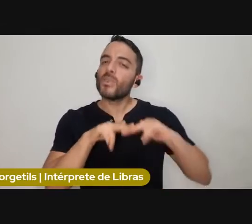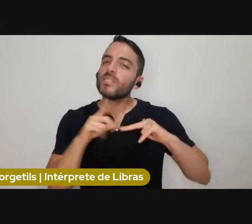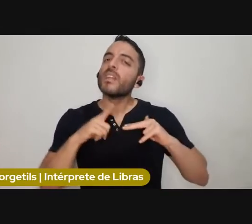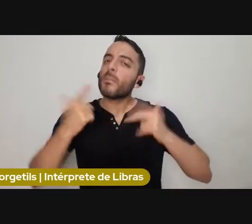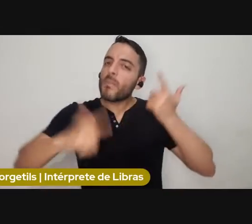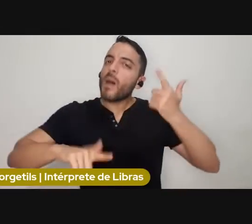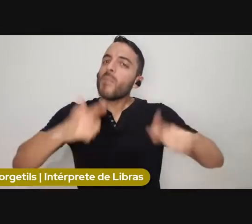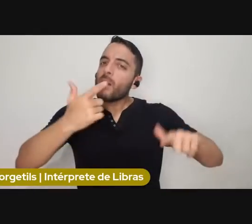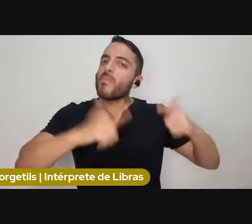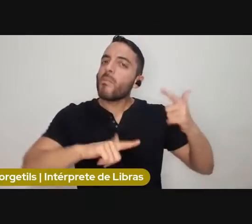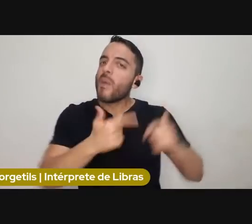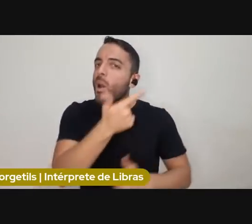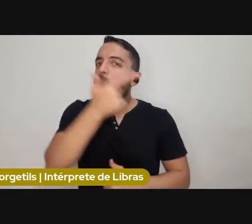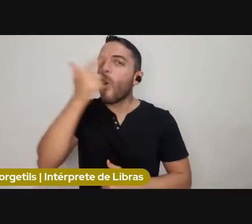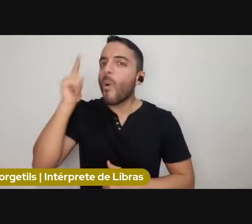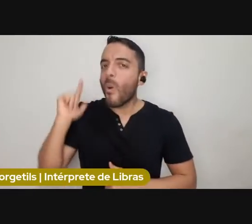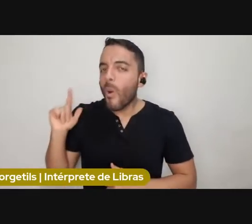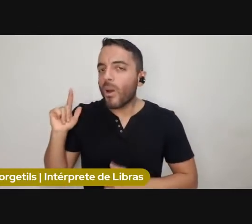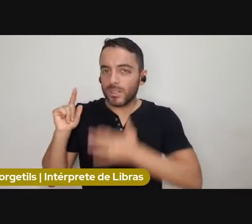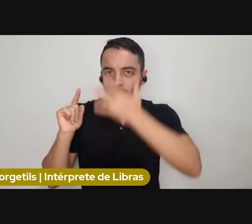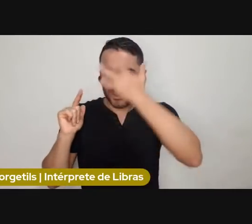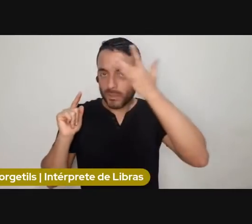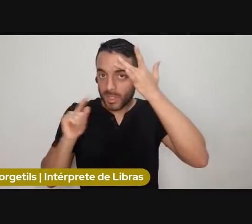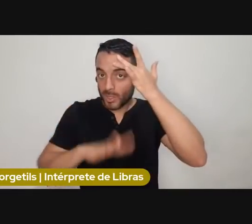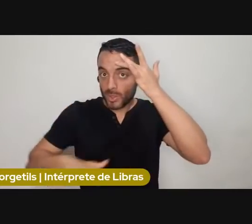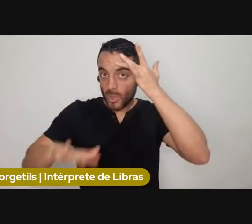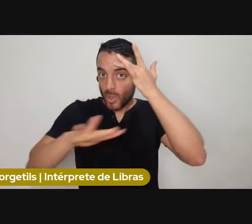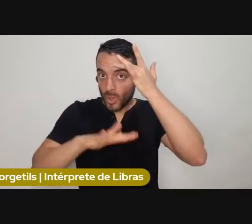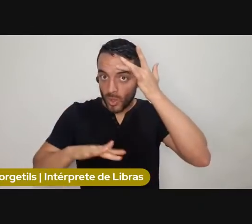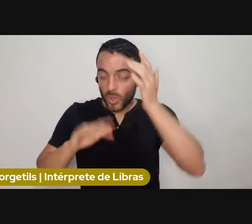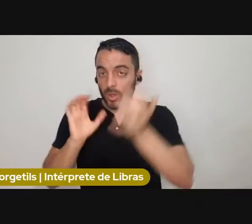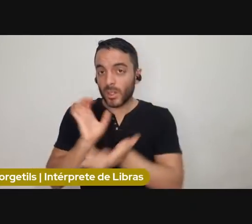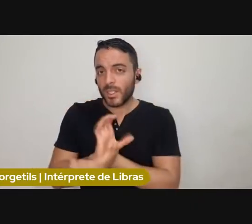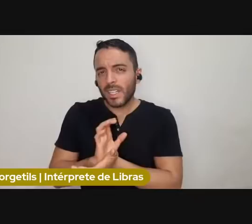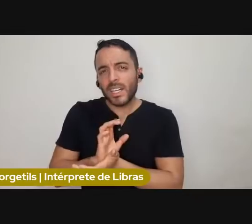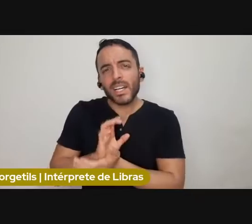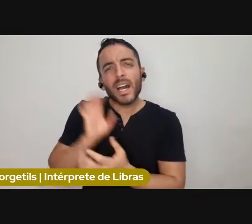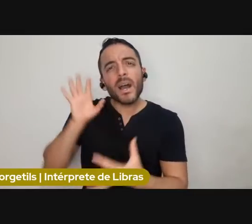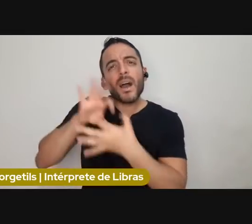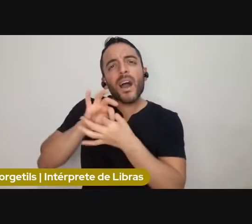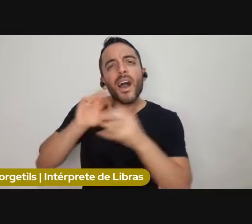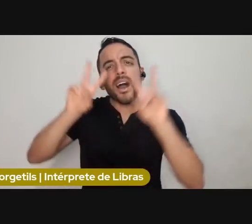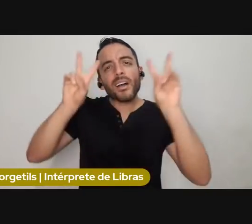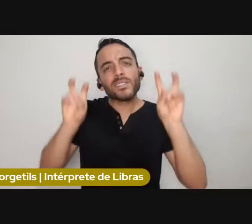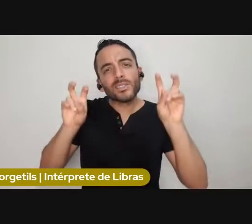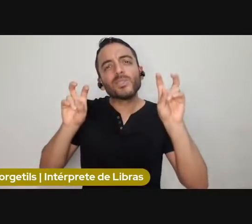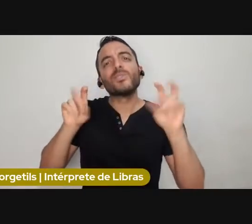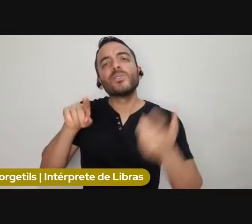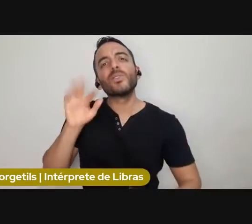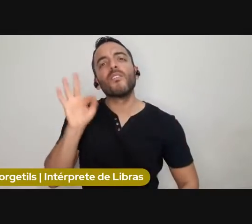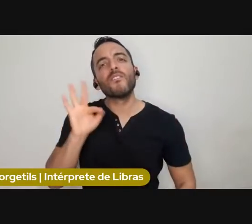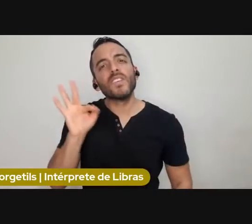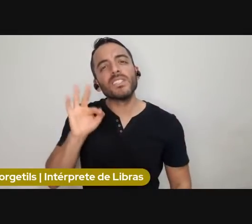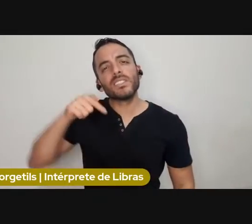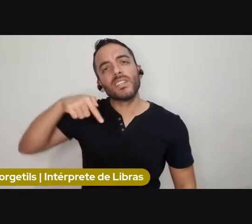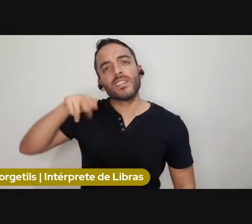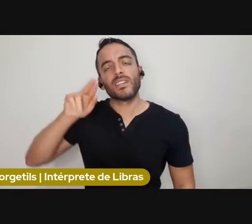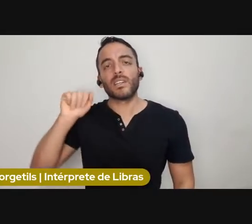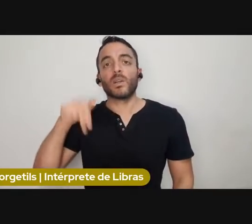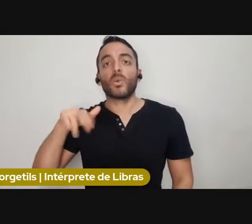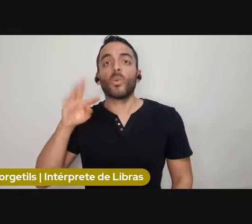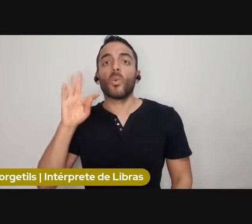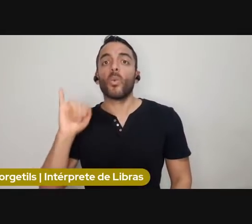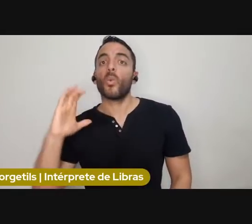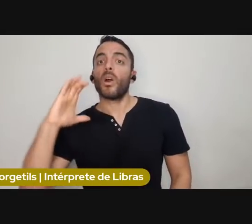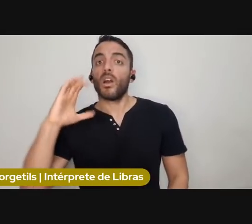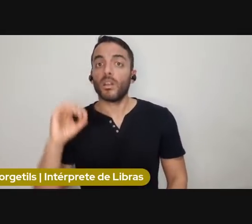do oceano quântico, criaram uma teoria que, naquela época, ninguém imaginava que ia ser responsável, hoje,